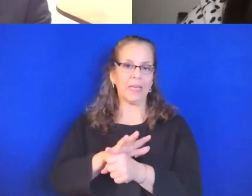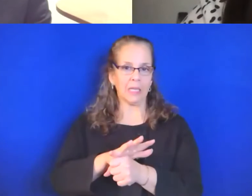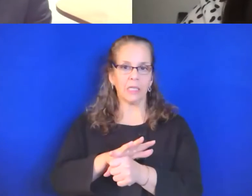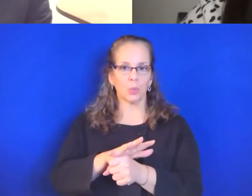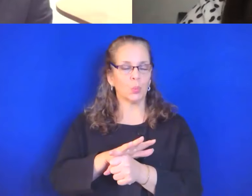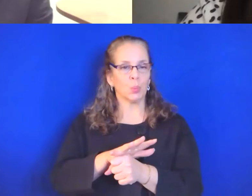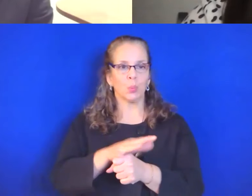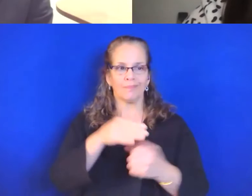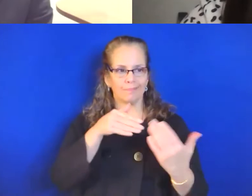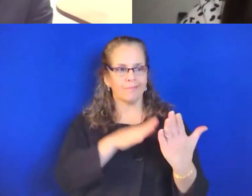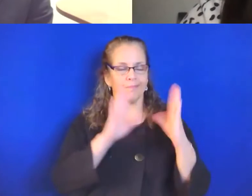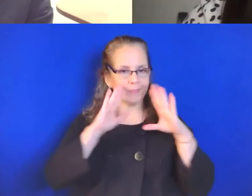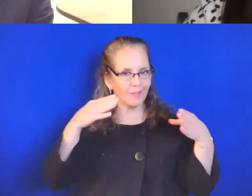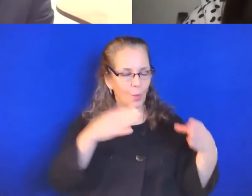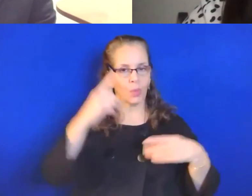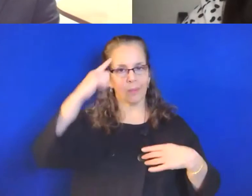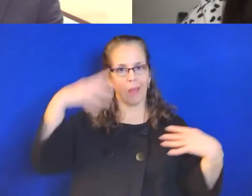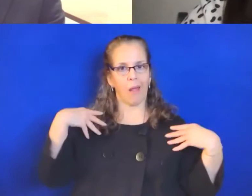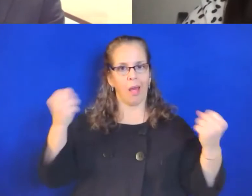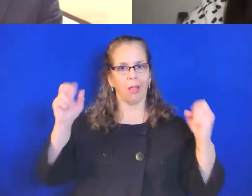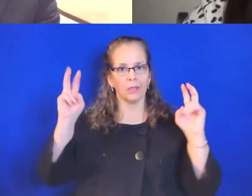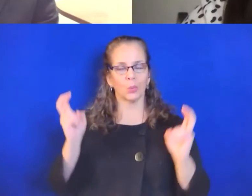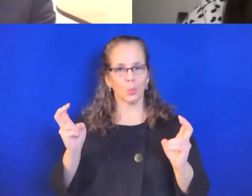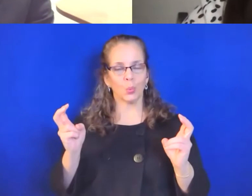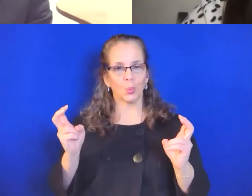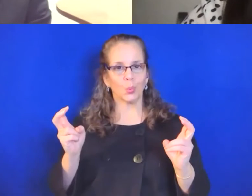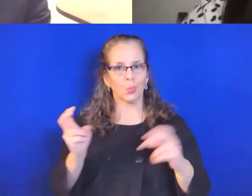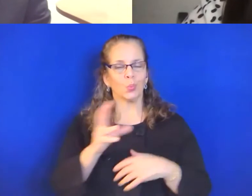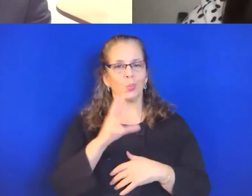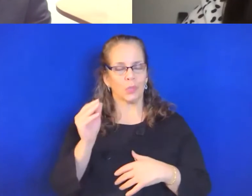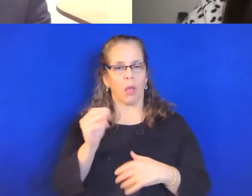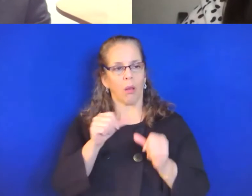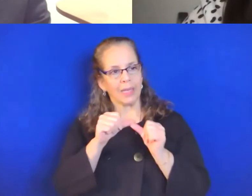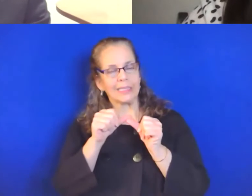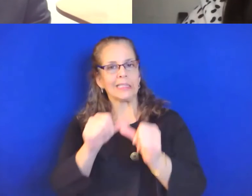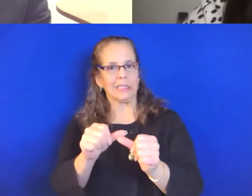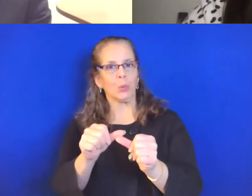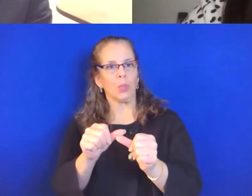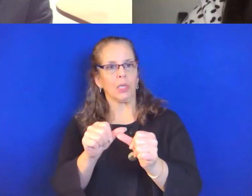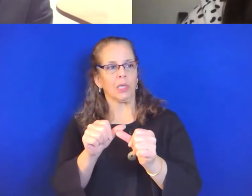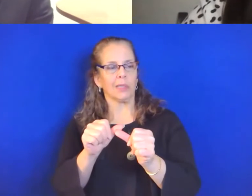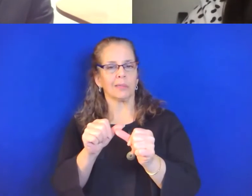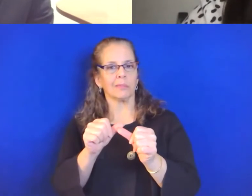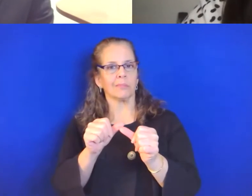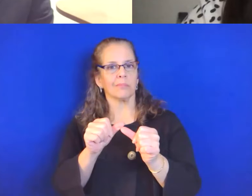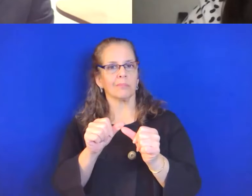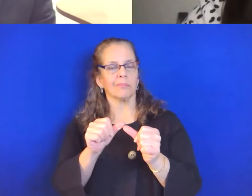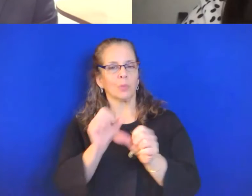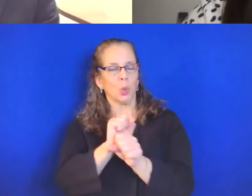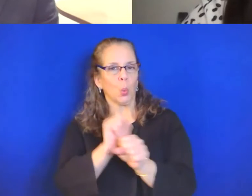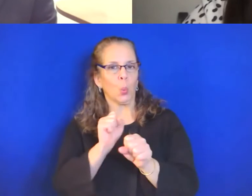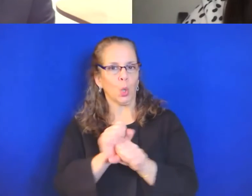神的健康的大流行。那我知道新的市长呢是非常的重视这个议